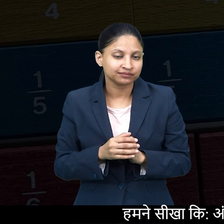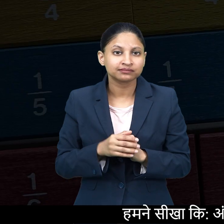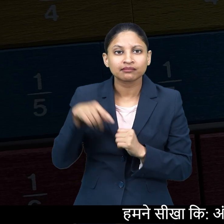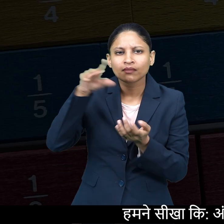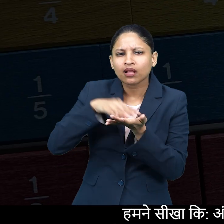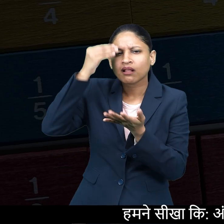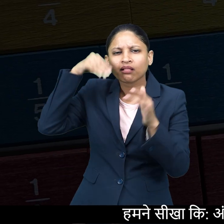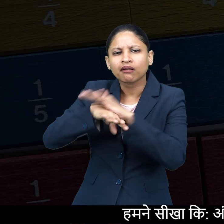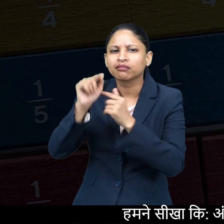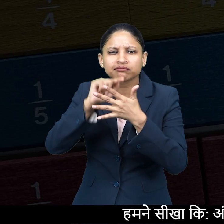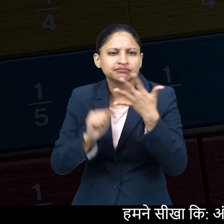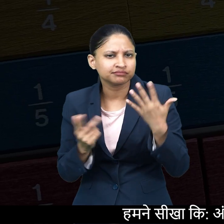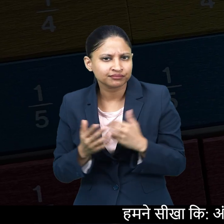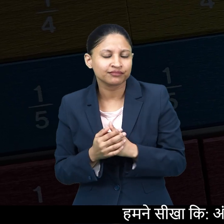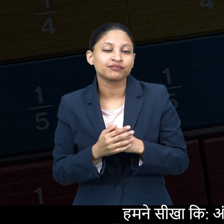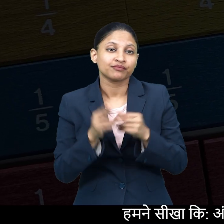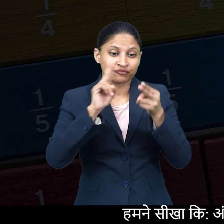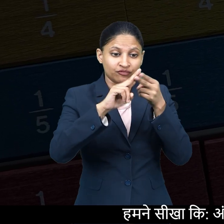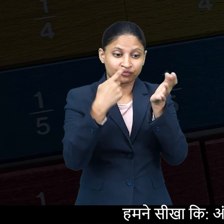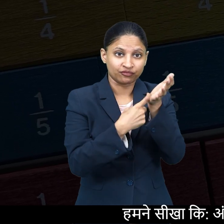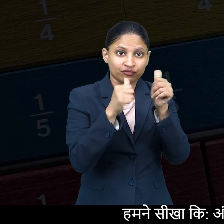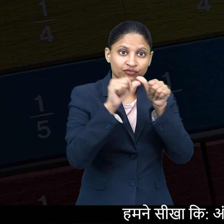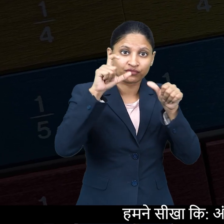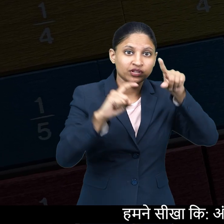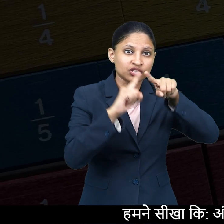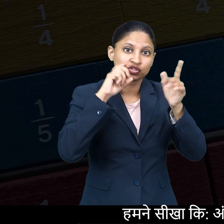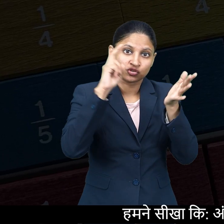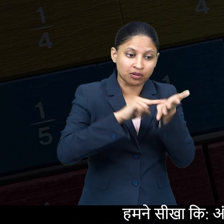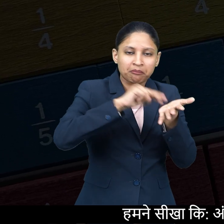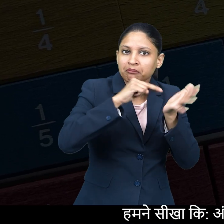हमने सीखा कि अंश किसी पूर्ण संख्या का एक हिस्सा होता है।